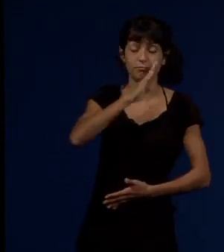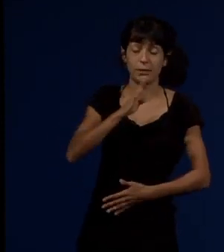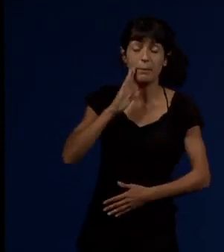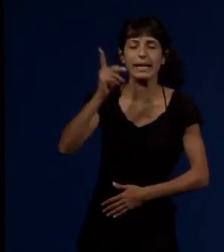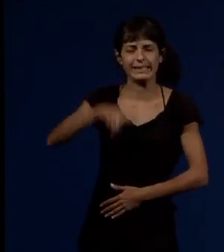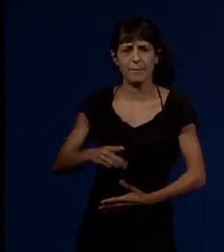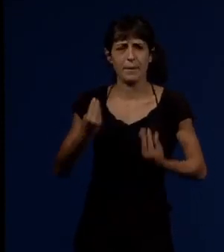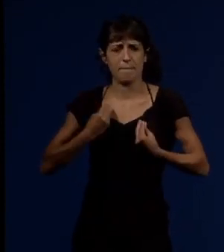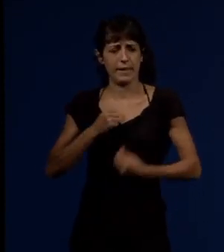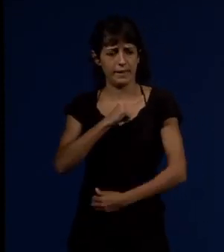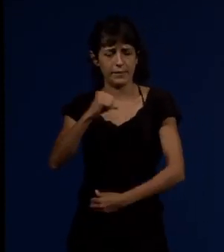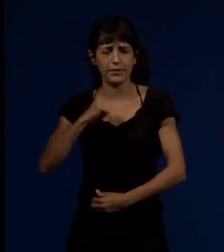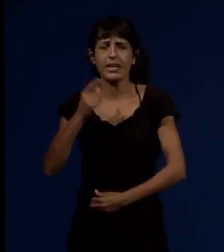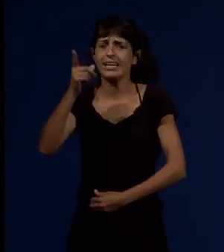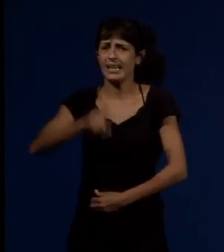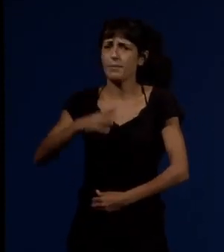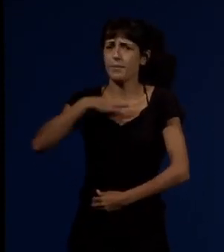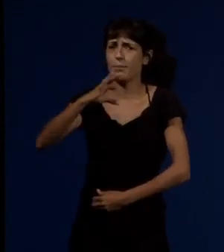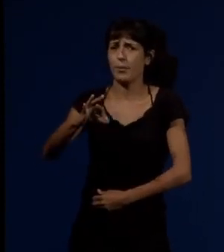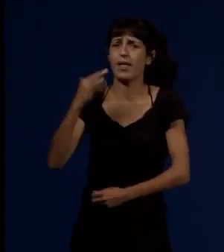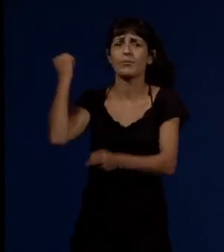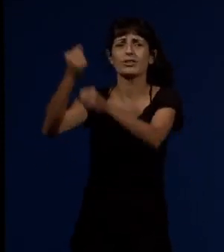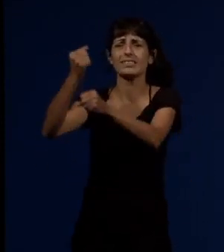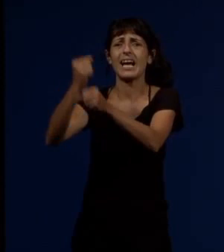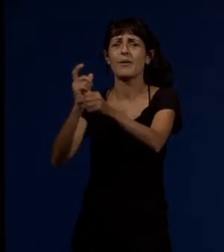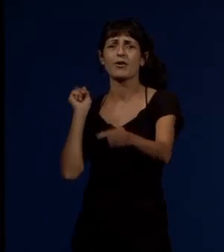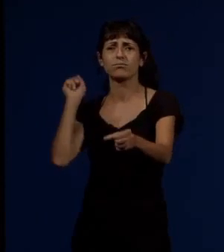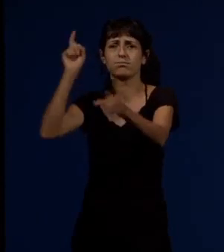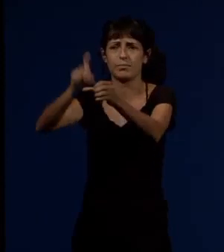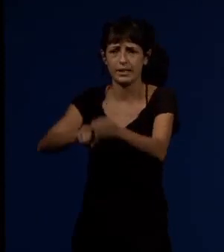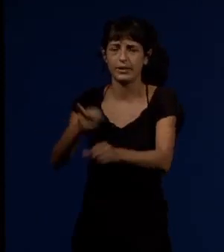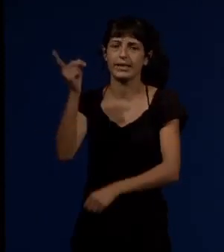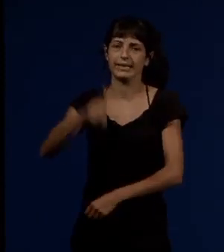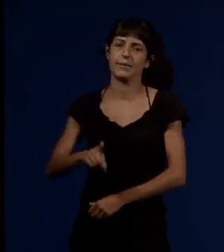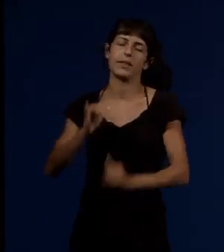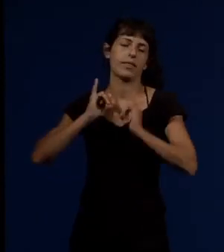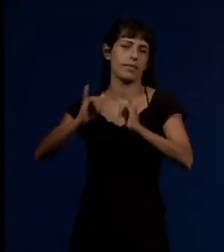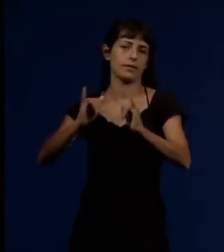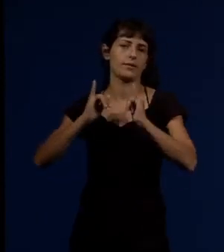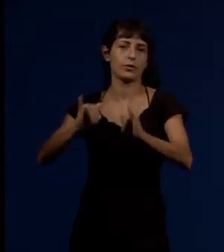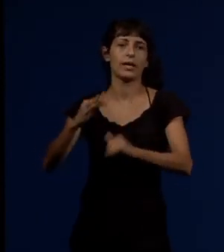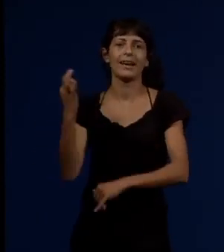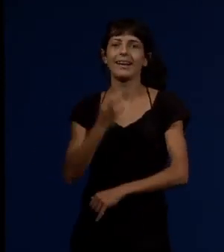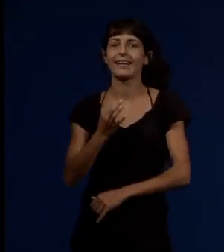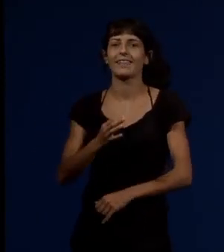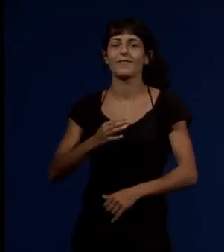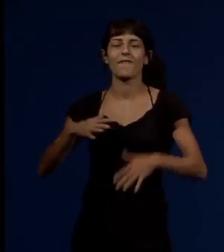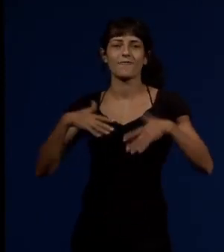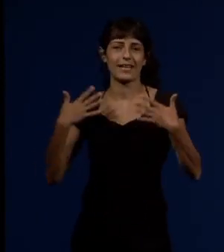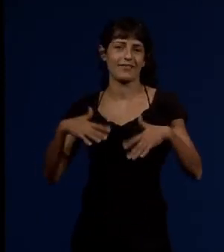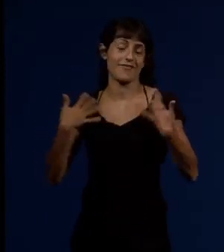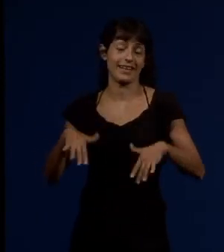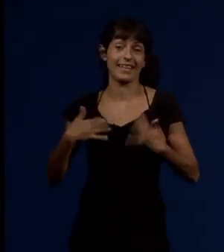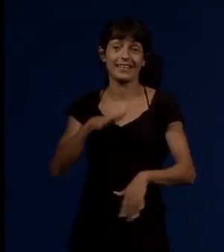vida propia e podamos incorporarnos ao mercado de traballo e podamos tamén disfrutar e lecer, porque as mulleres